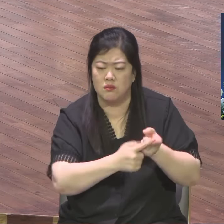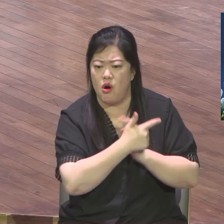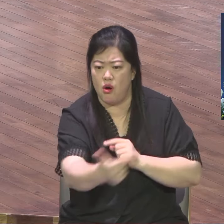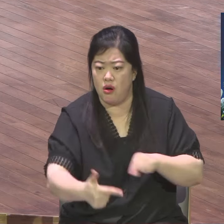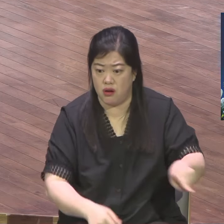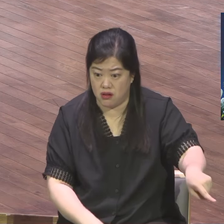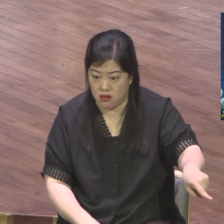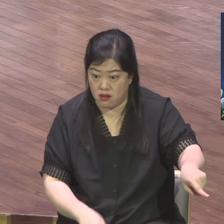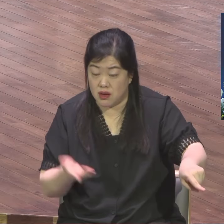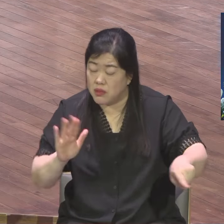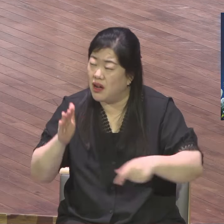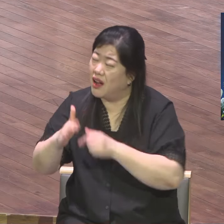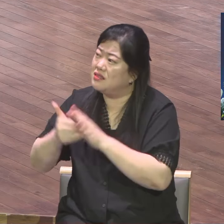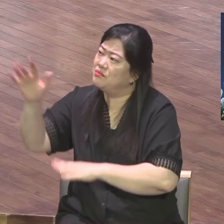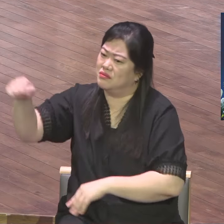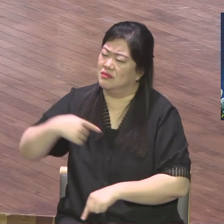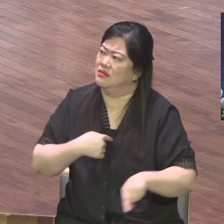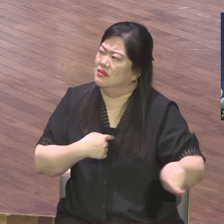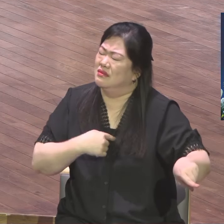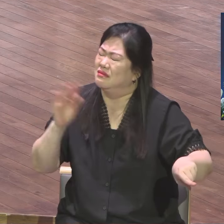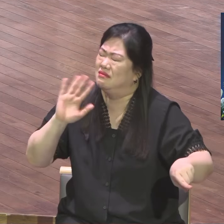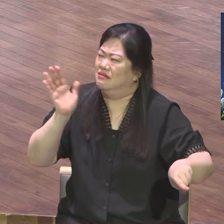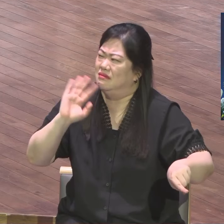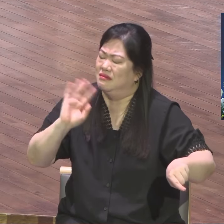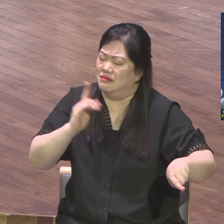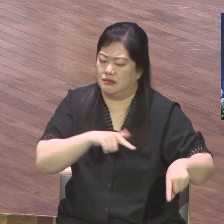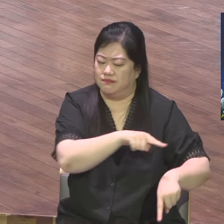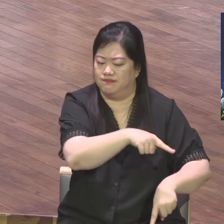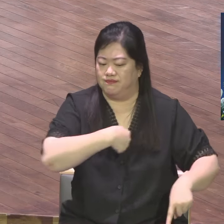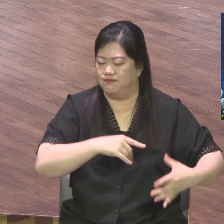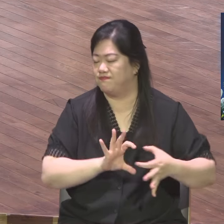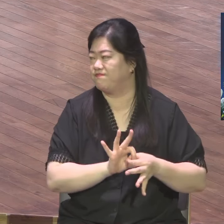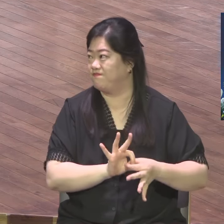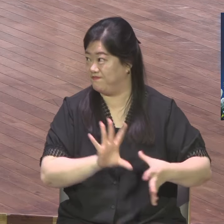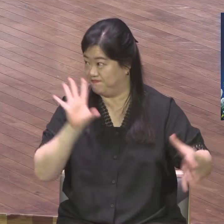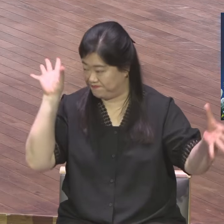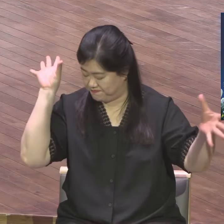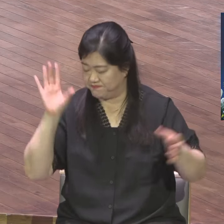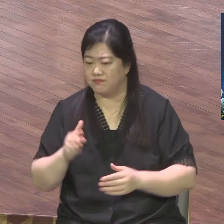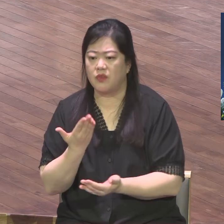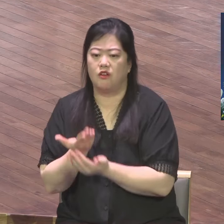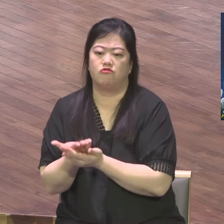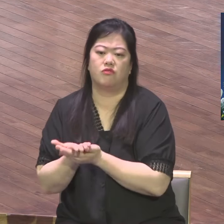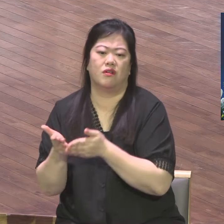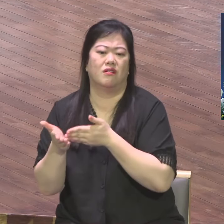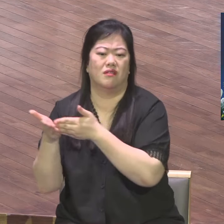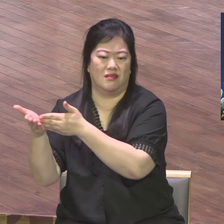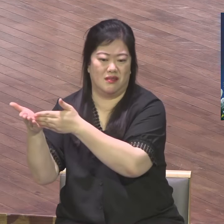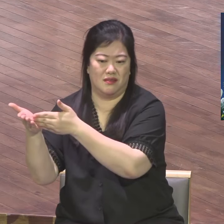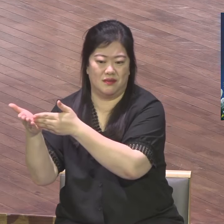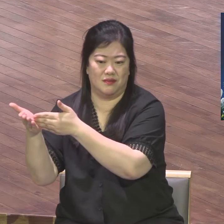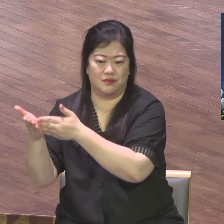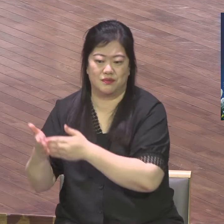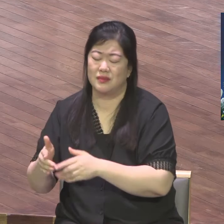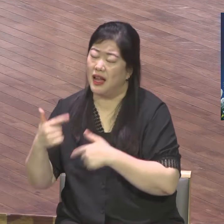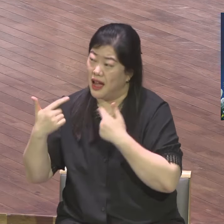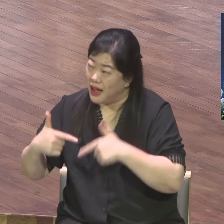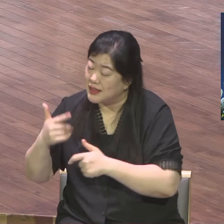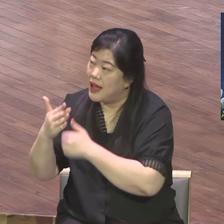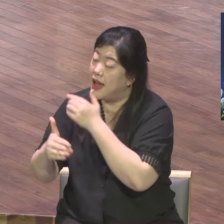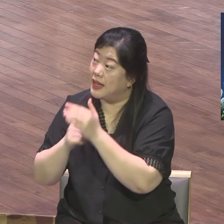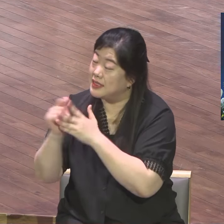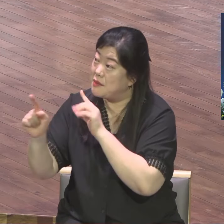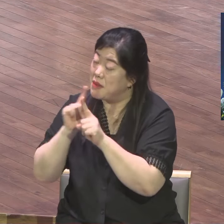우리가 드려야 할 기도 제목의 1순위도 바로 늘 이렇게 하나님 말씀의 망대를 세우는 삶을 살게